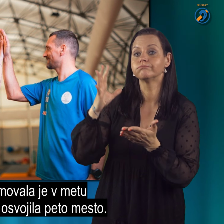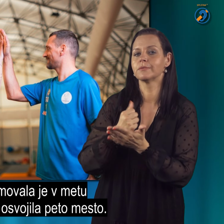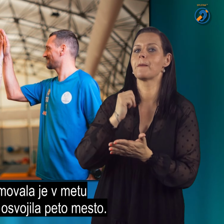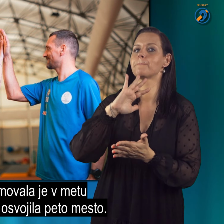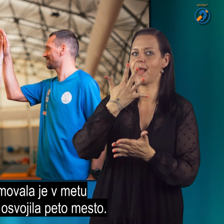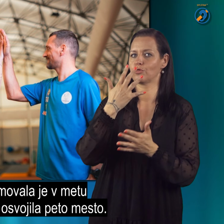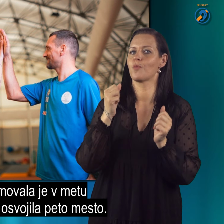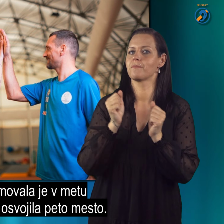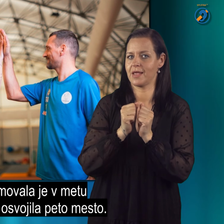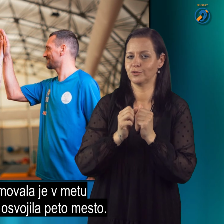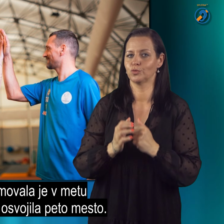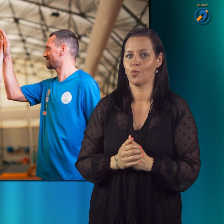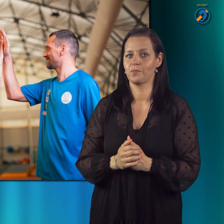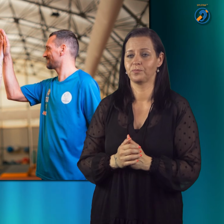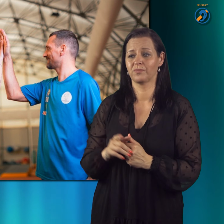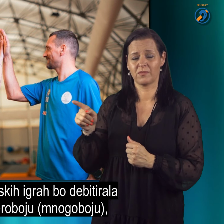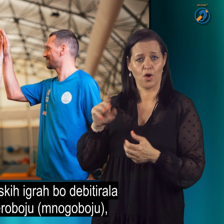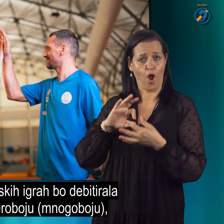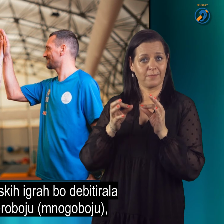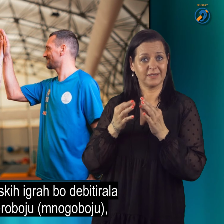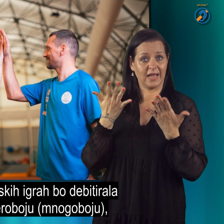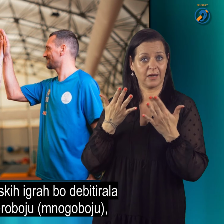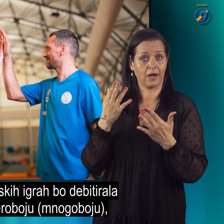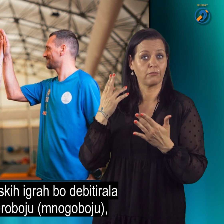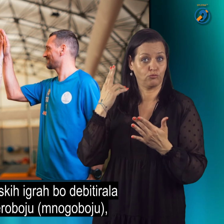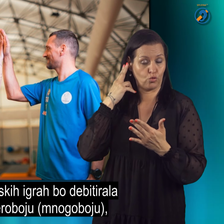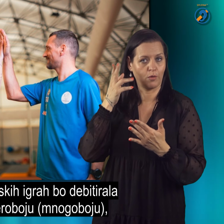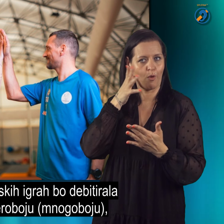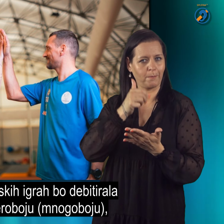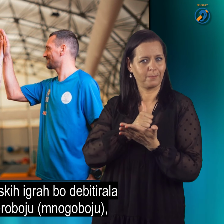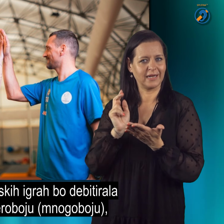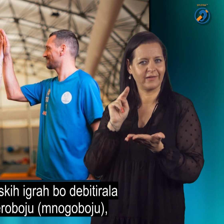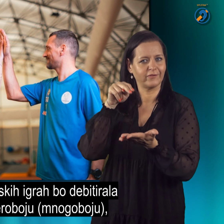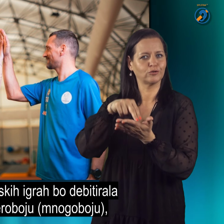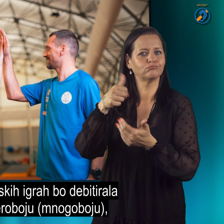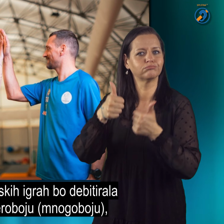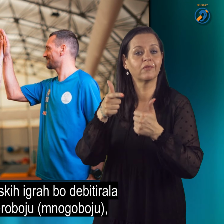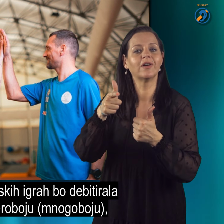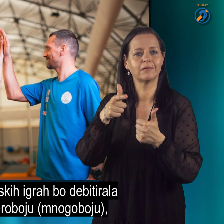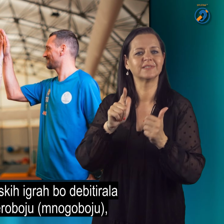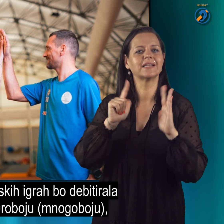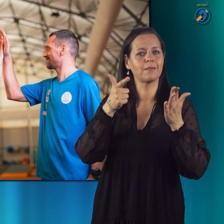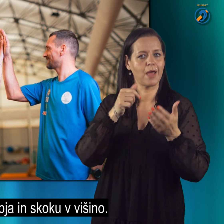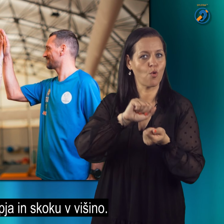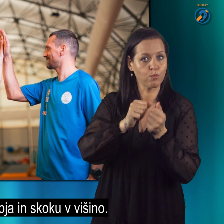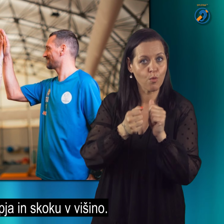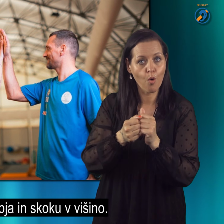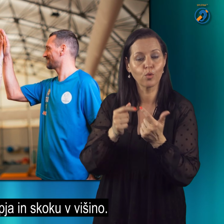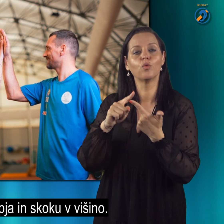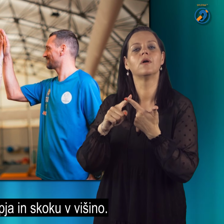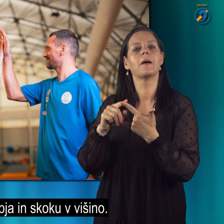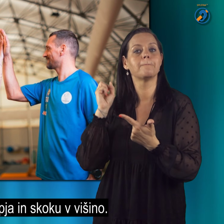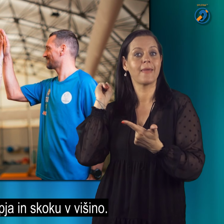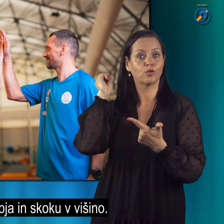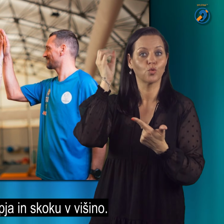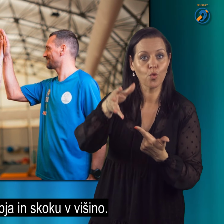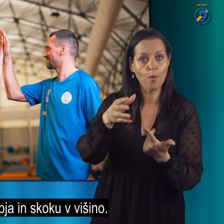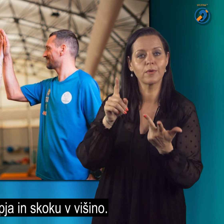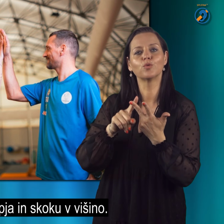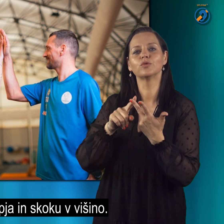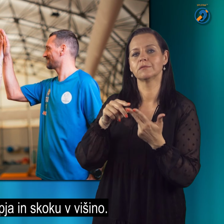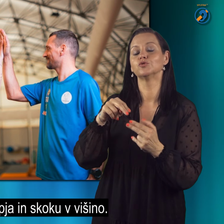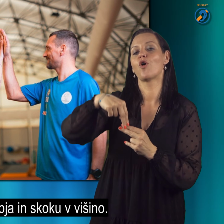osvojila 5. mesto. Na olimpijskih igrah bo debitirala v sedmeroboju, mnogoboju, metu kopja